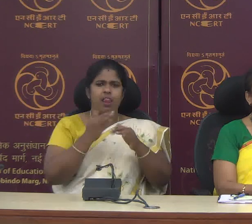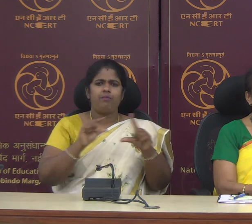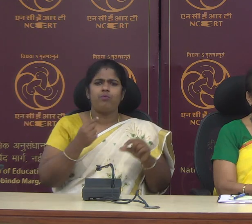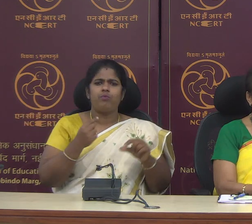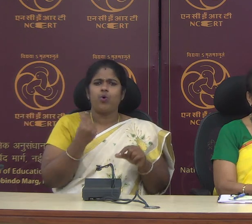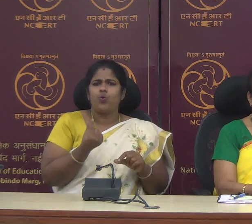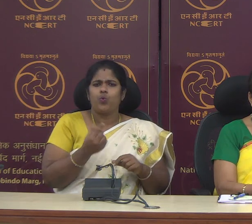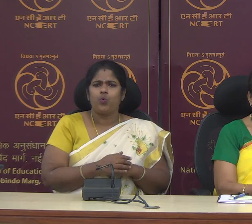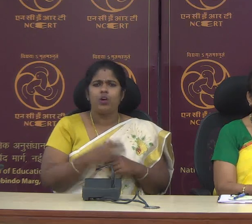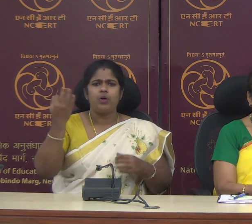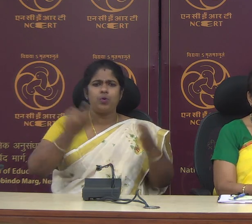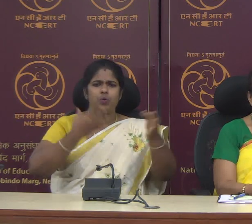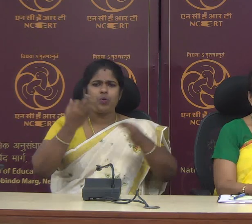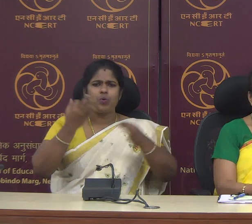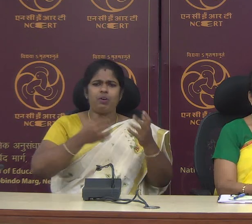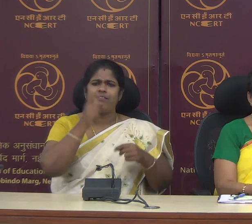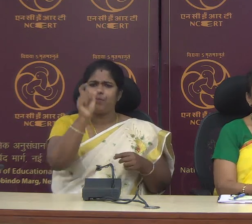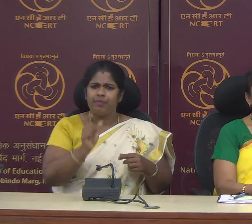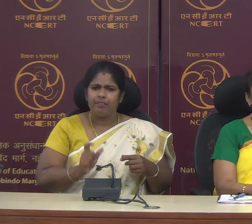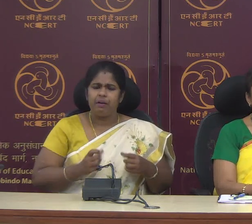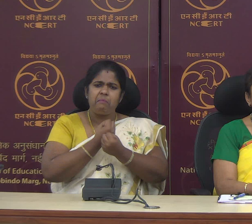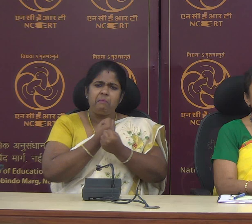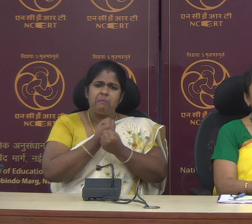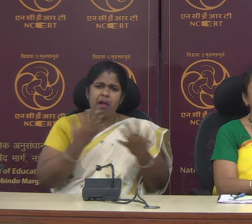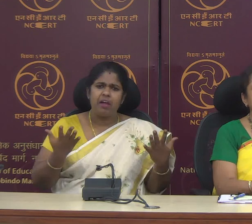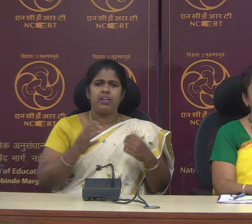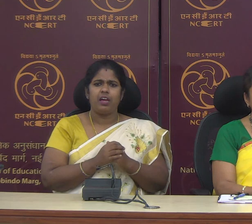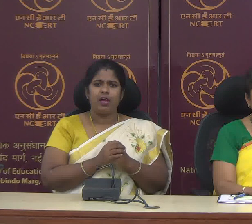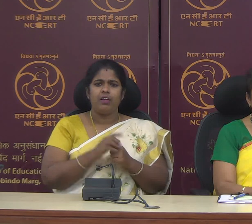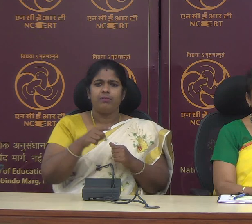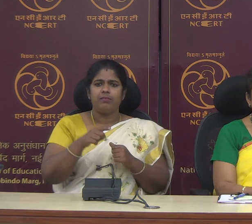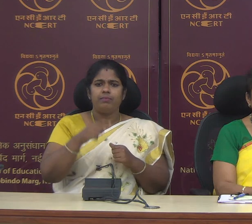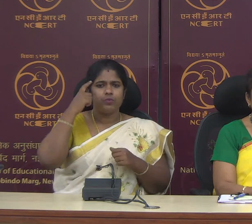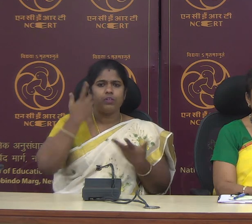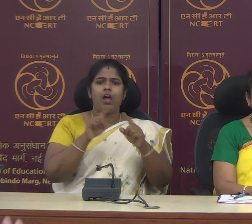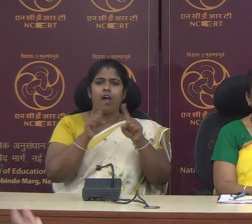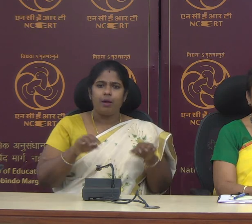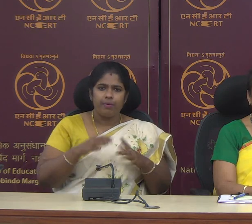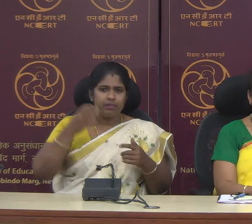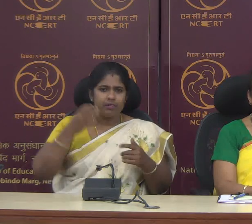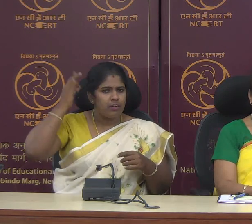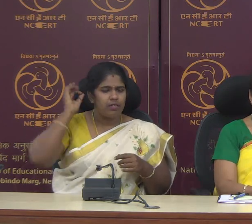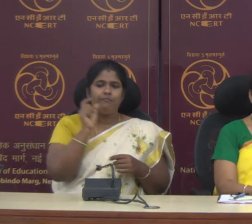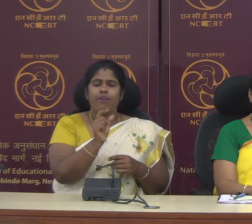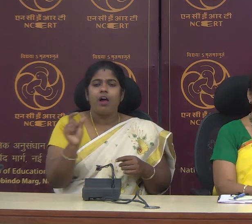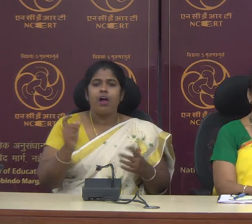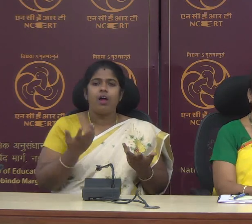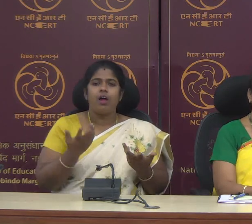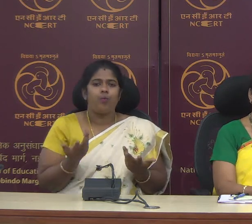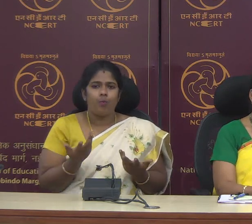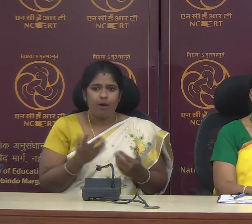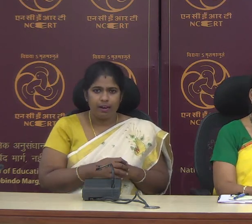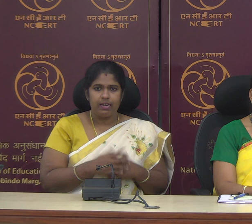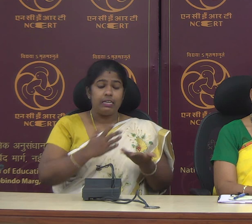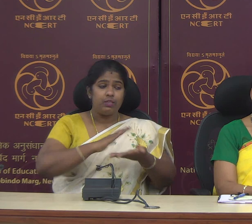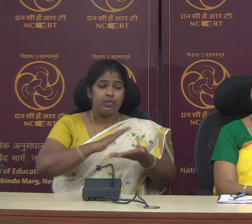आजकल नए नए जैसे शब्द आए हैं। आप सोचिए कि कंप्यूटर को आप संस्कृत में क्या कहेंगे, या आप उसी तरह से